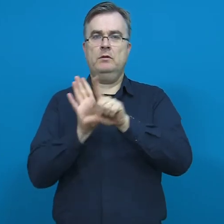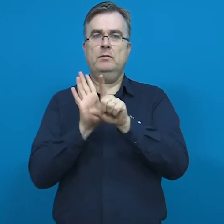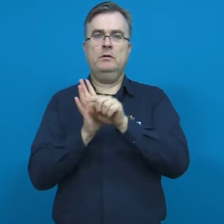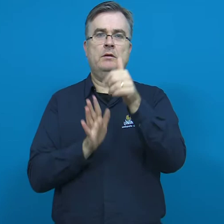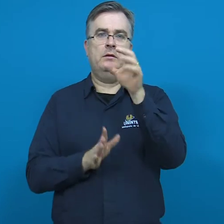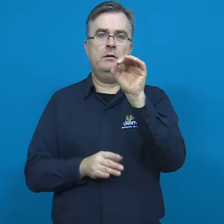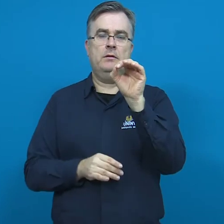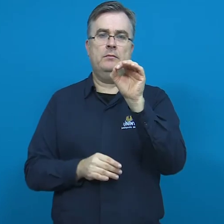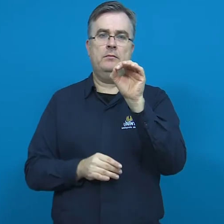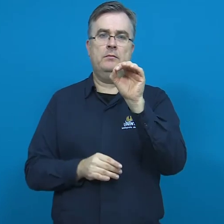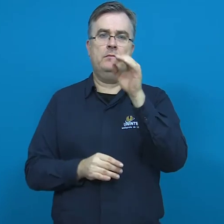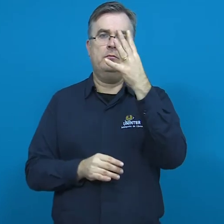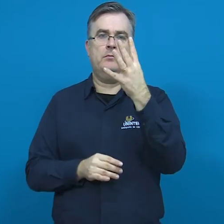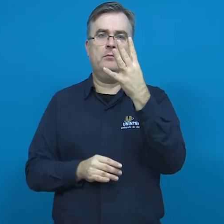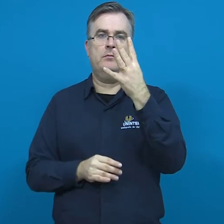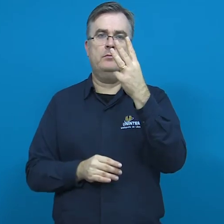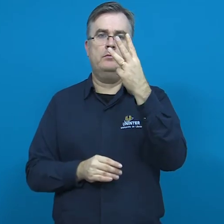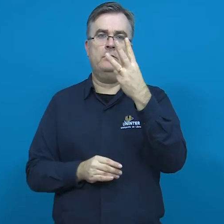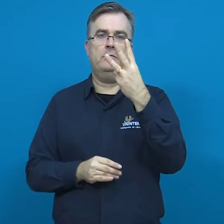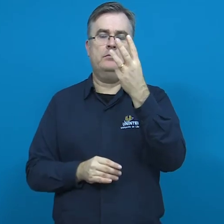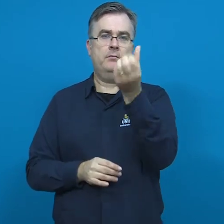O número da lei é